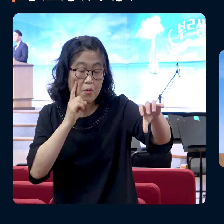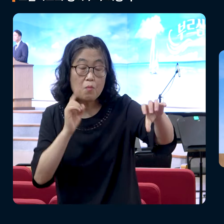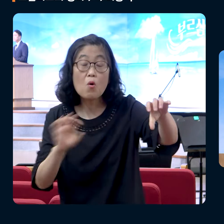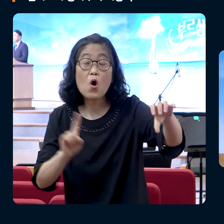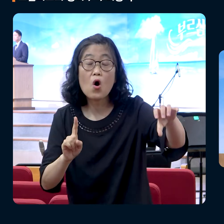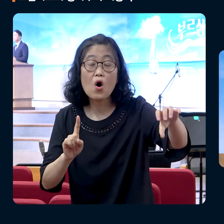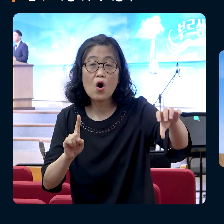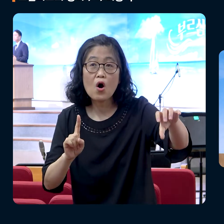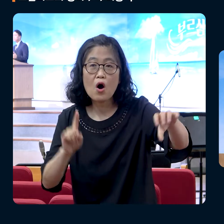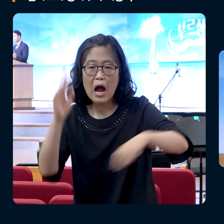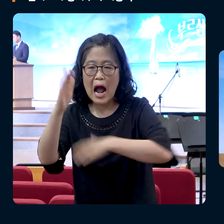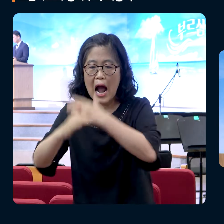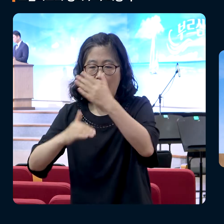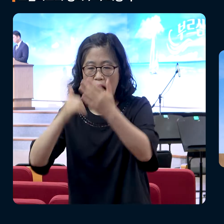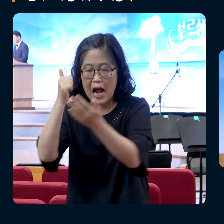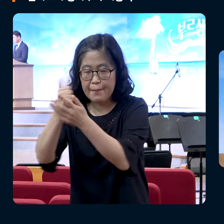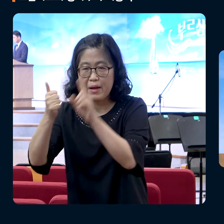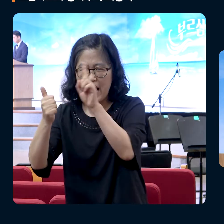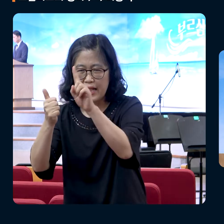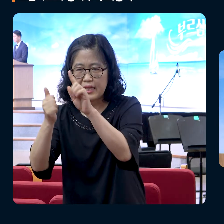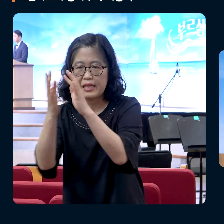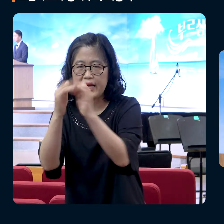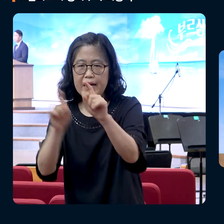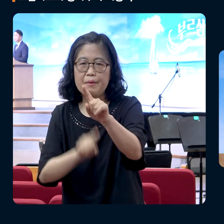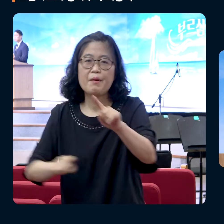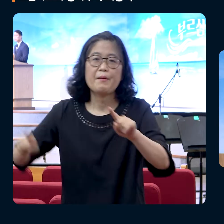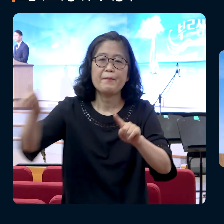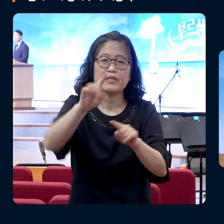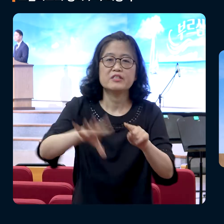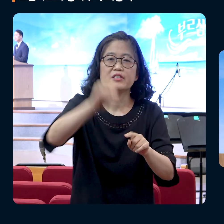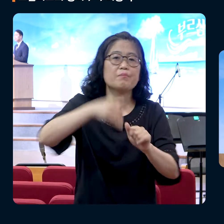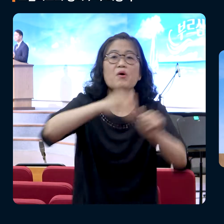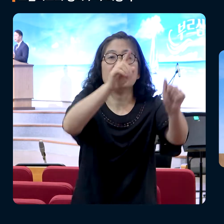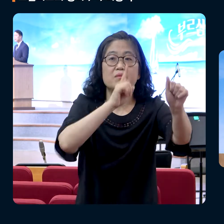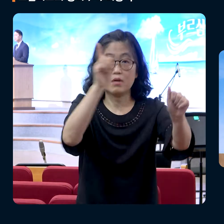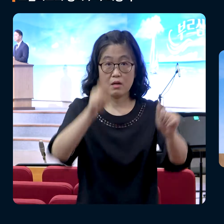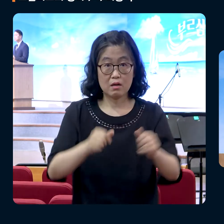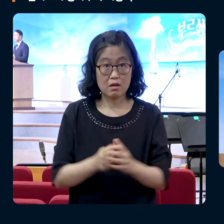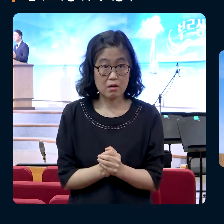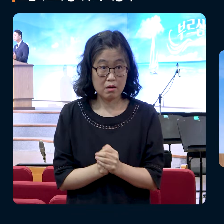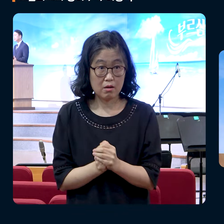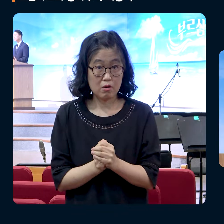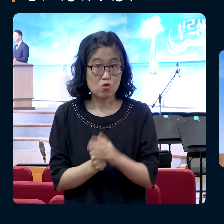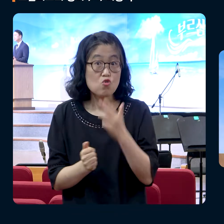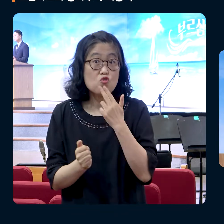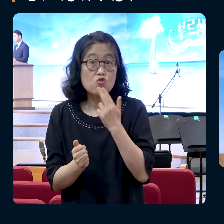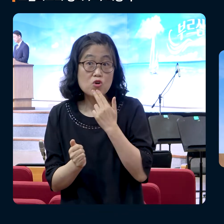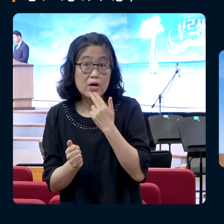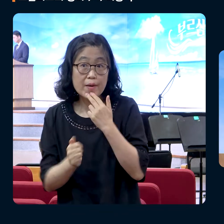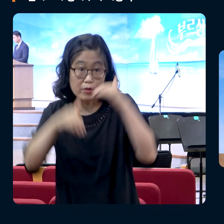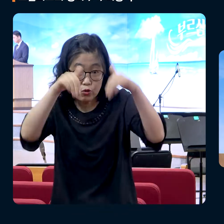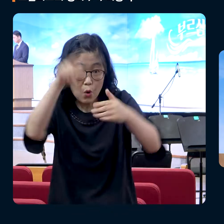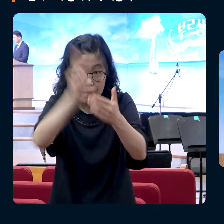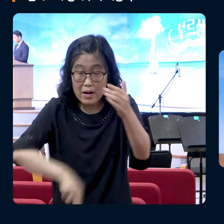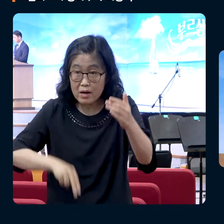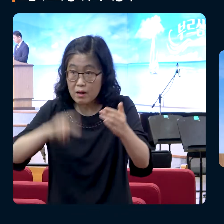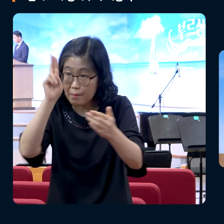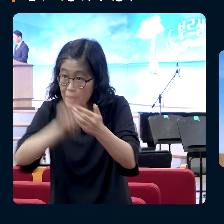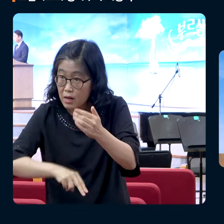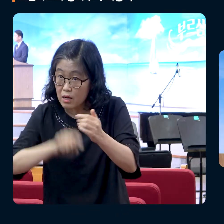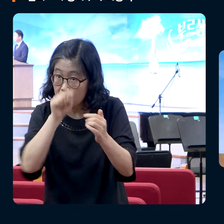하나님이 한 사람을 앞서서 보내셨다라고 말하고 있습니다. 그러니까 요셉의 팔린 그 종으로 팔려간 사실에